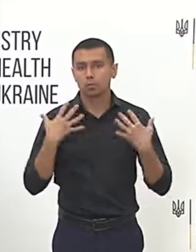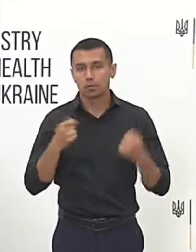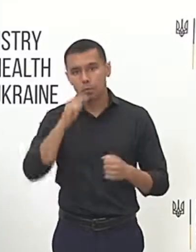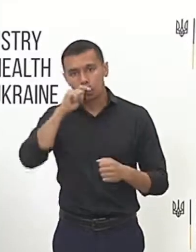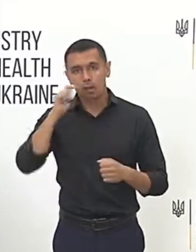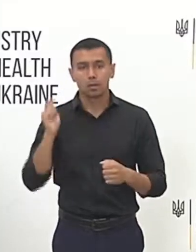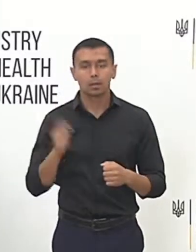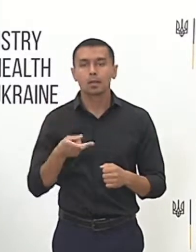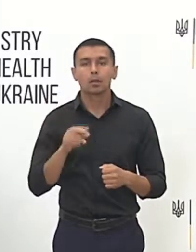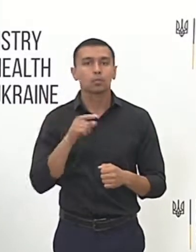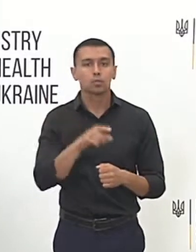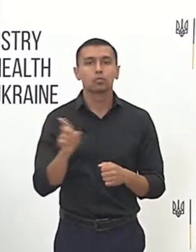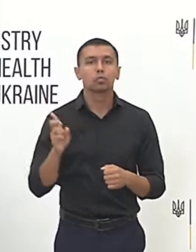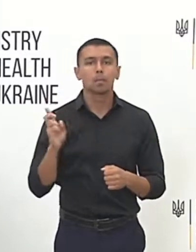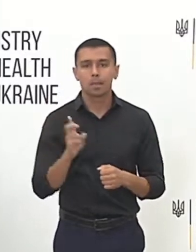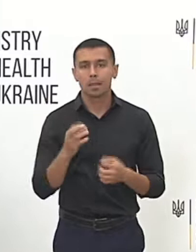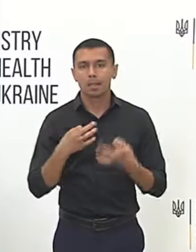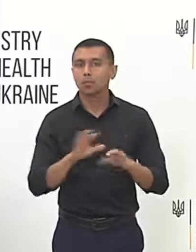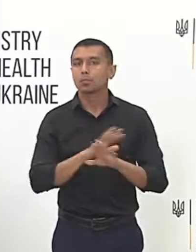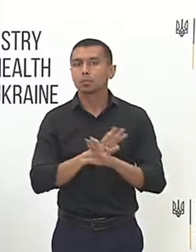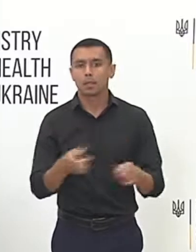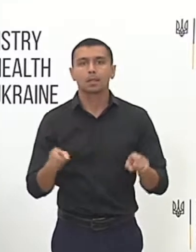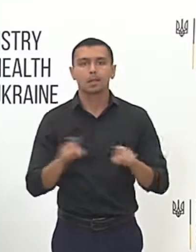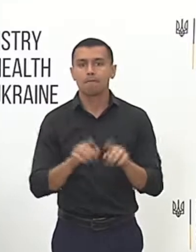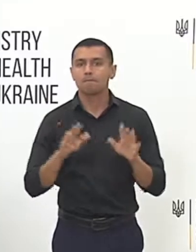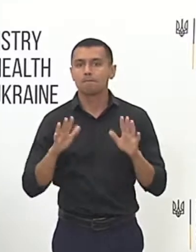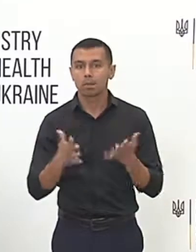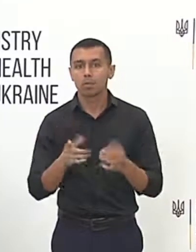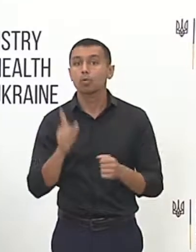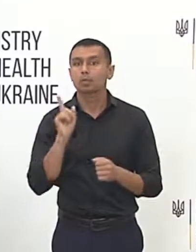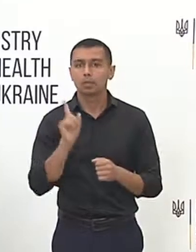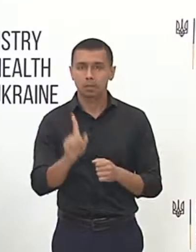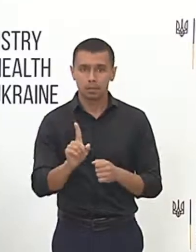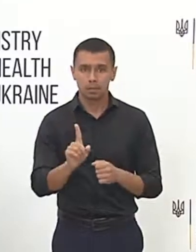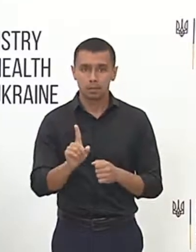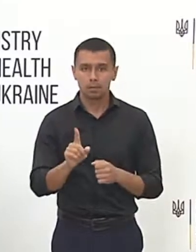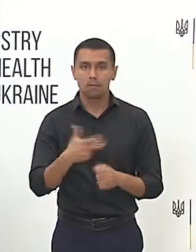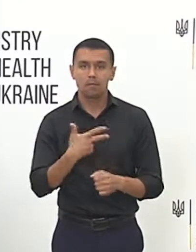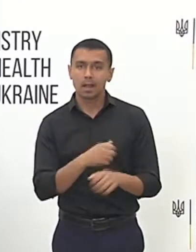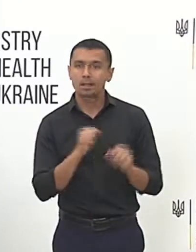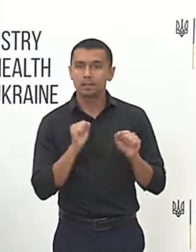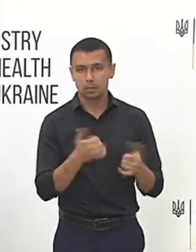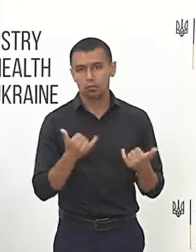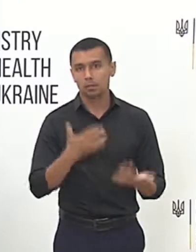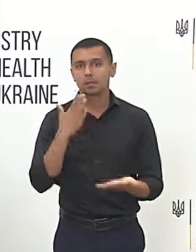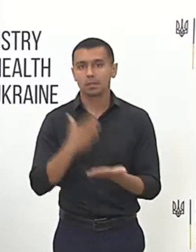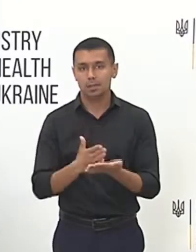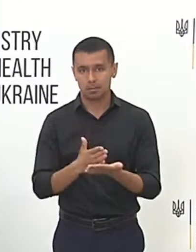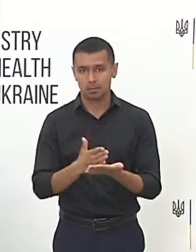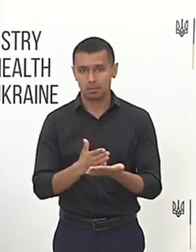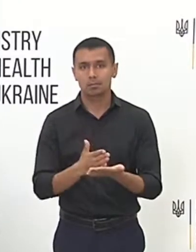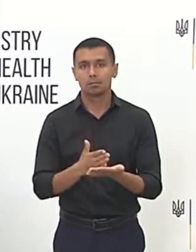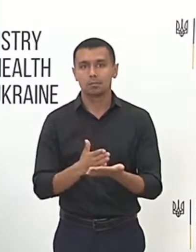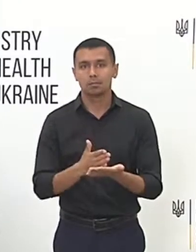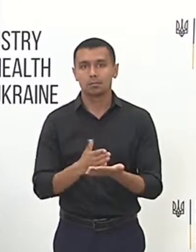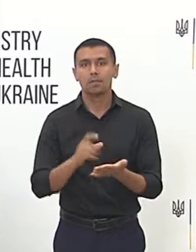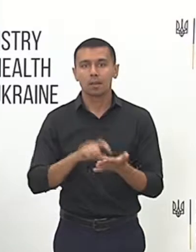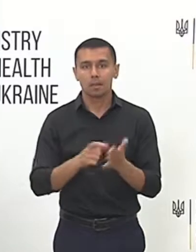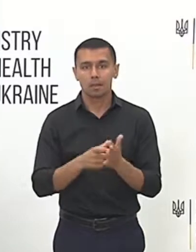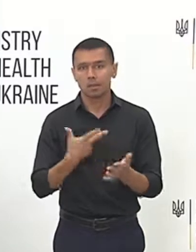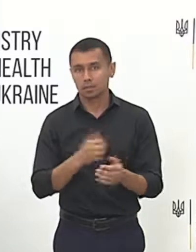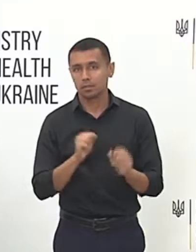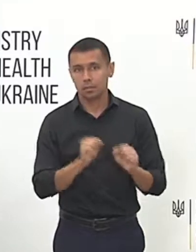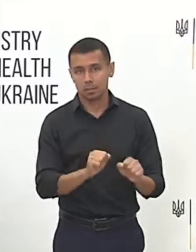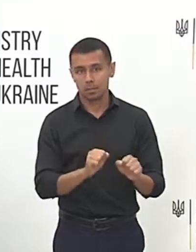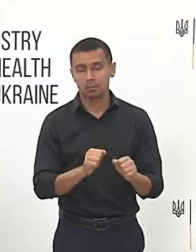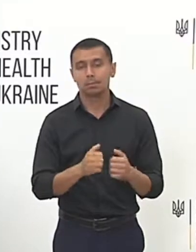здоров'я України для того, щоб не допускати таких випадків, оскільки вакцина сьогодні є наявна в кабінетах